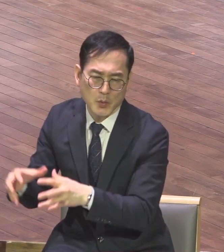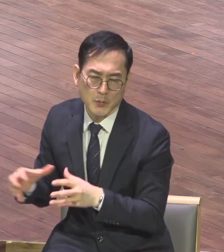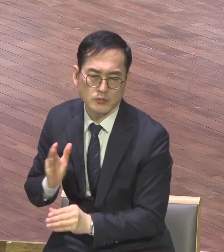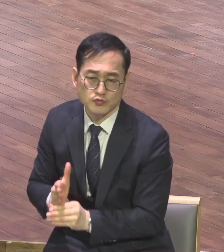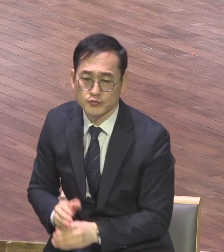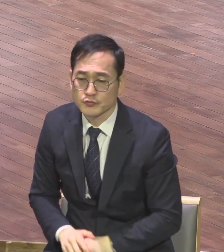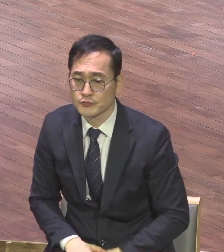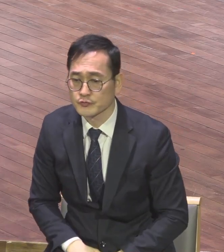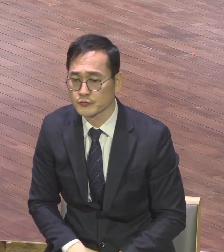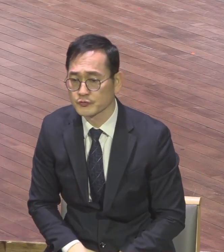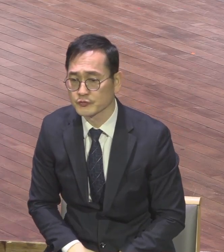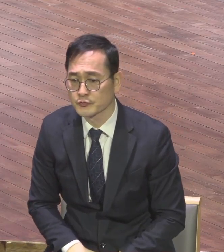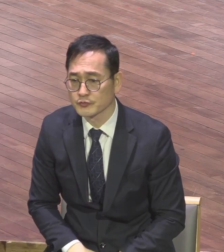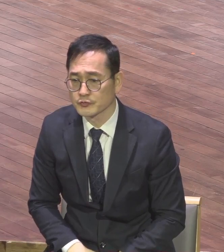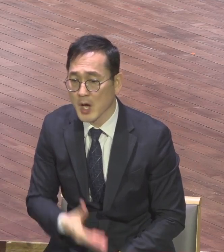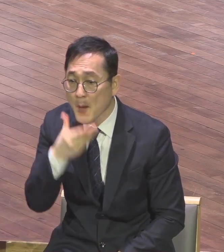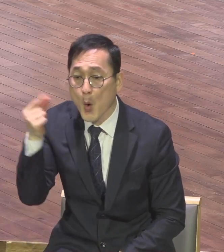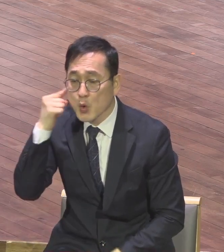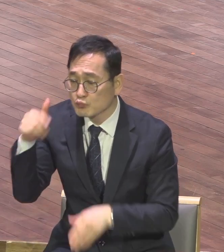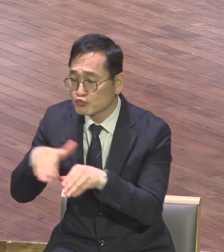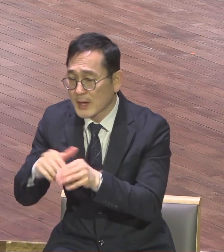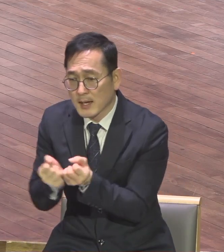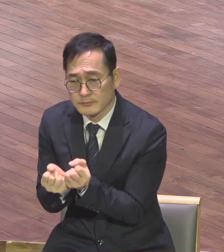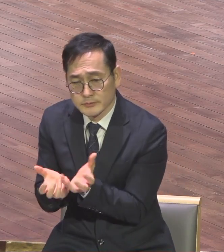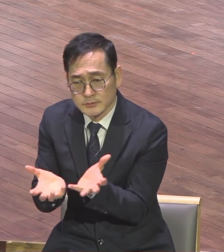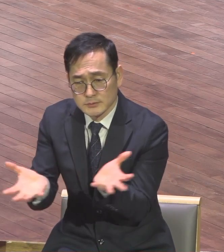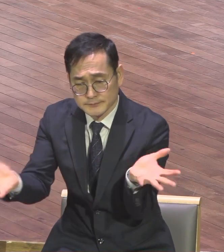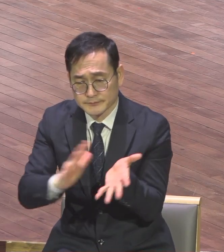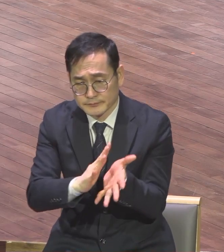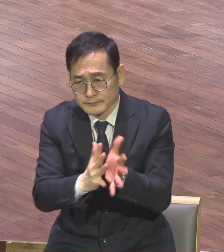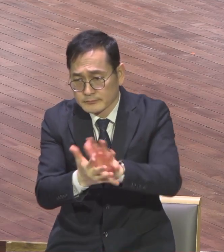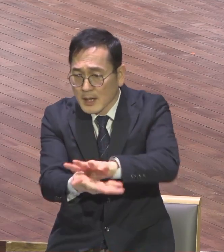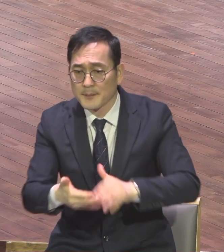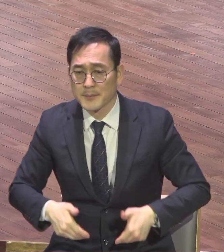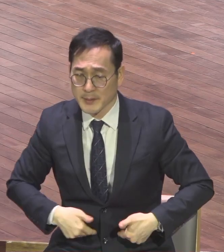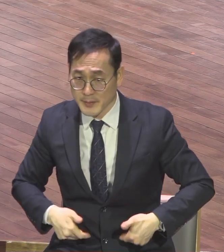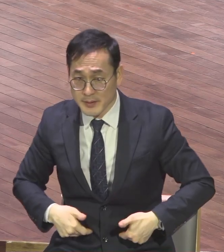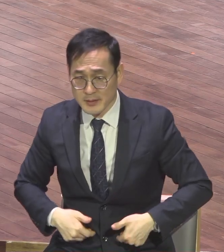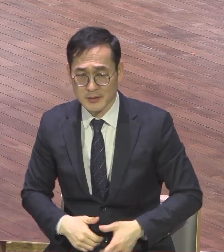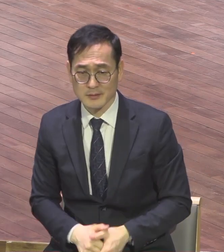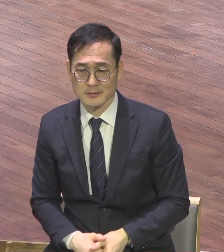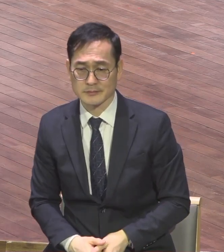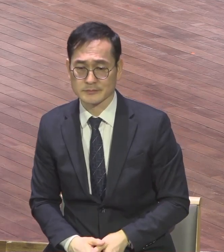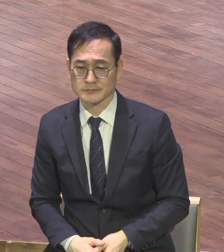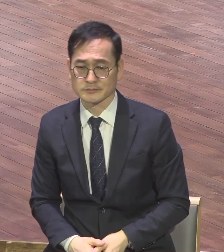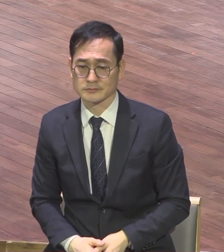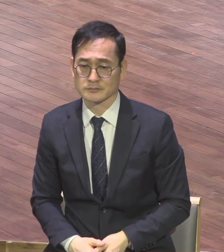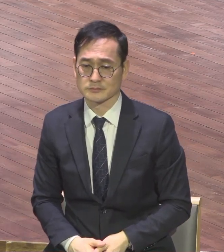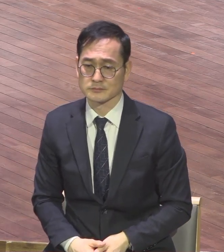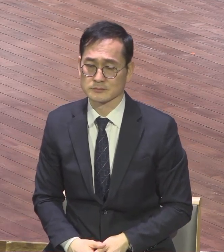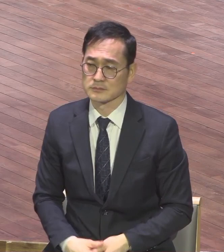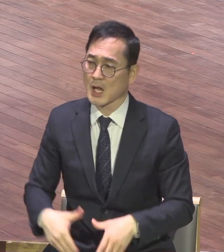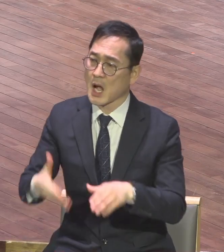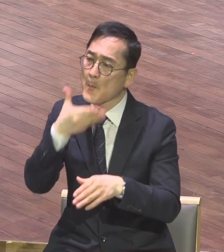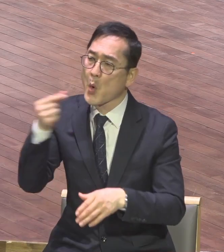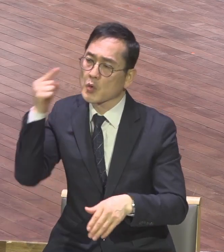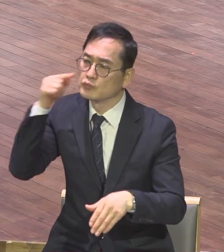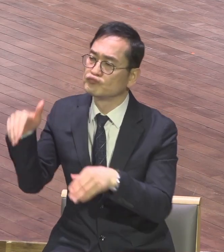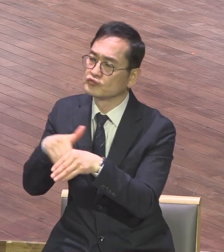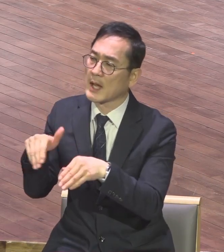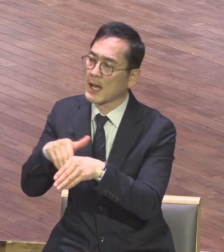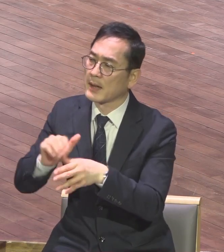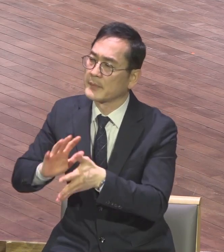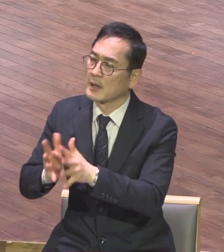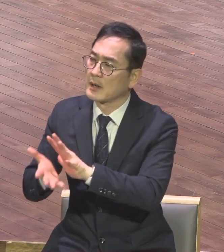있습니다. 이것이 복음 문화죠. 문화라는 것은 당연해진 것을 말합니다. 당연하게 생각하는 다수가 일어나면 많은 사람들이